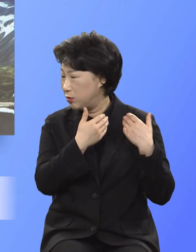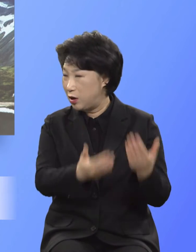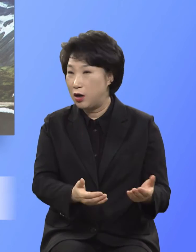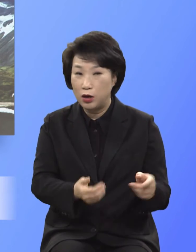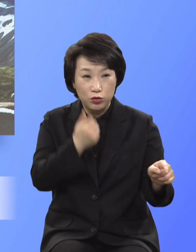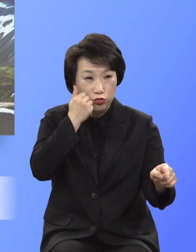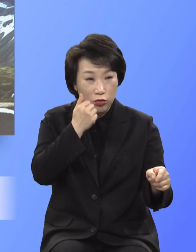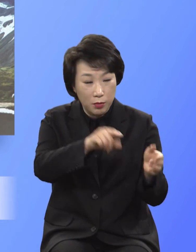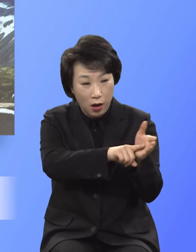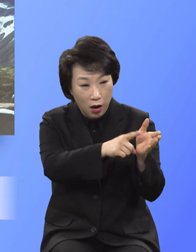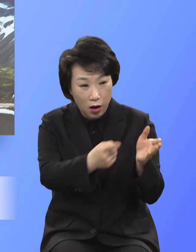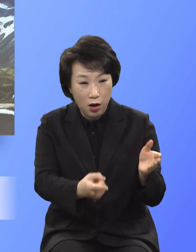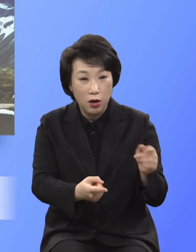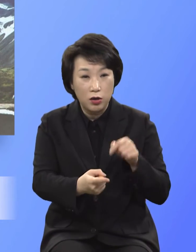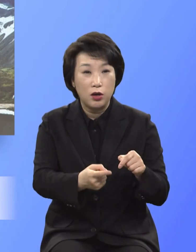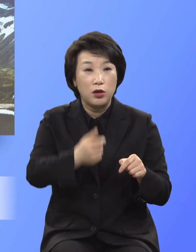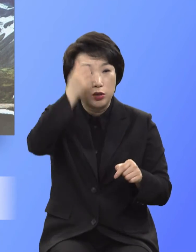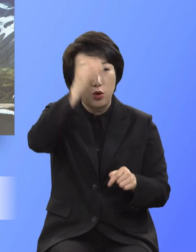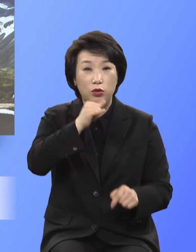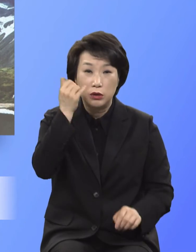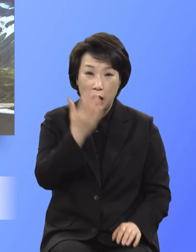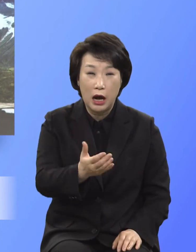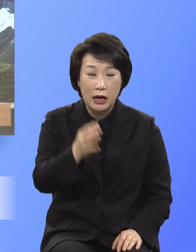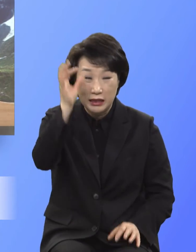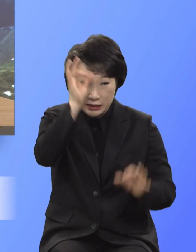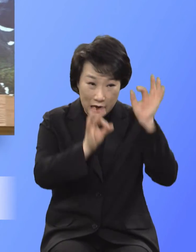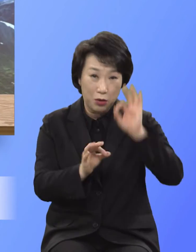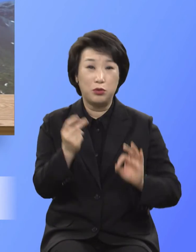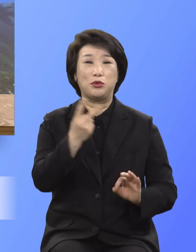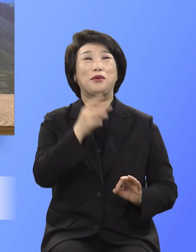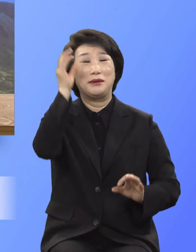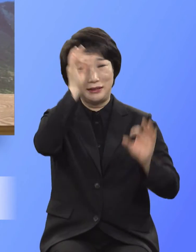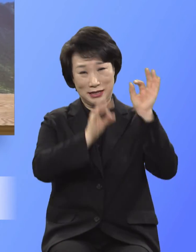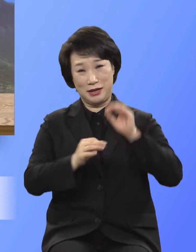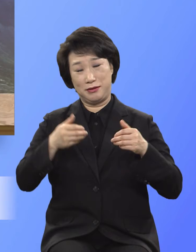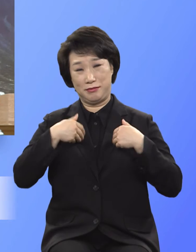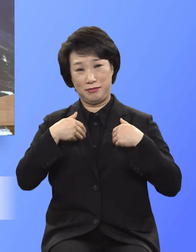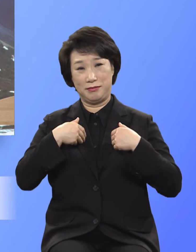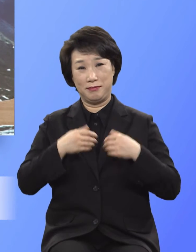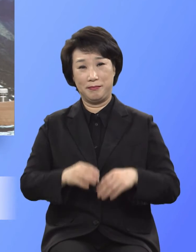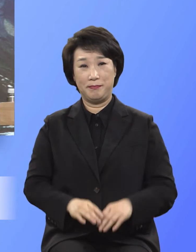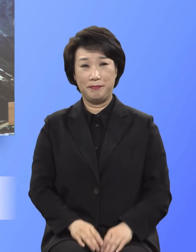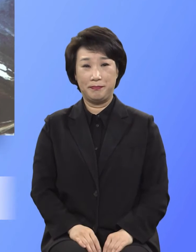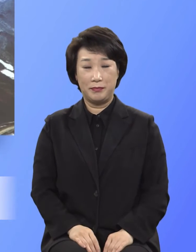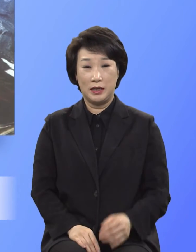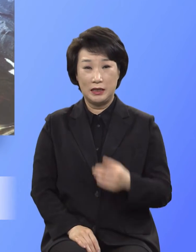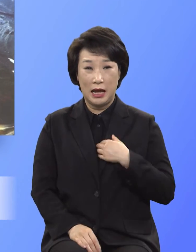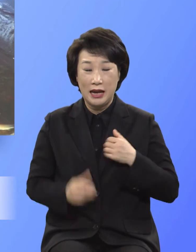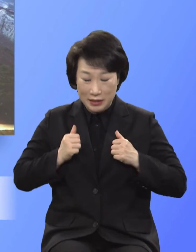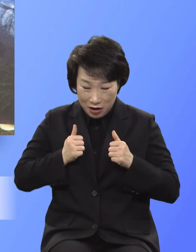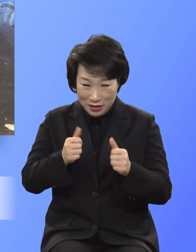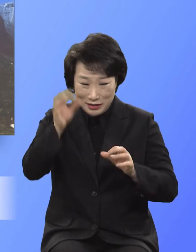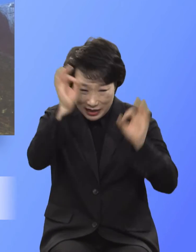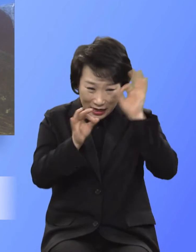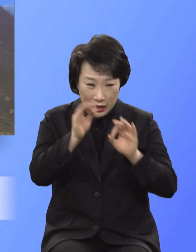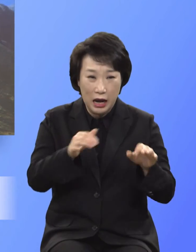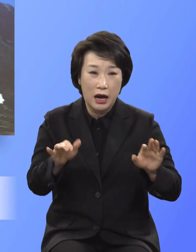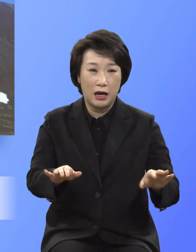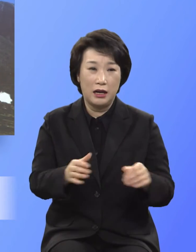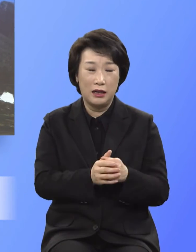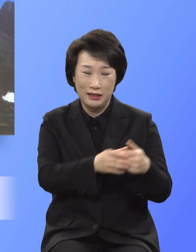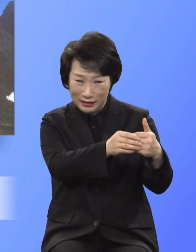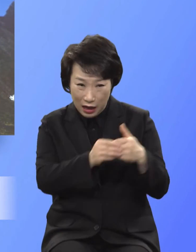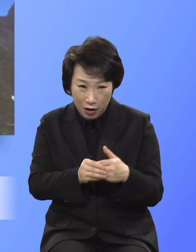무관심에서 잊어버린 영혼이 있습니까? 찾고 또 찾아야 합니다. 내가 열심히 쫓아다녔으면